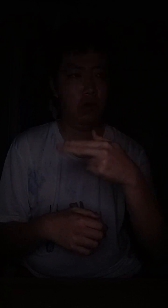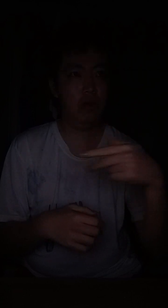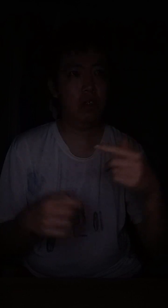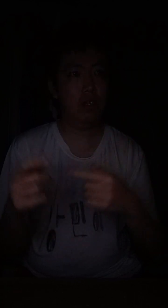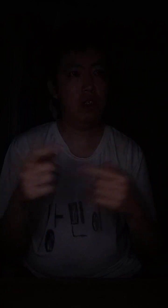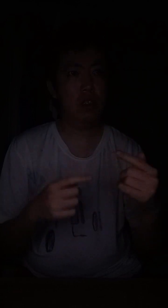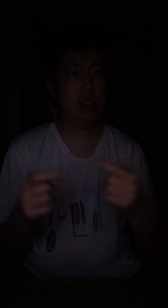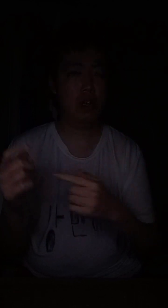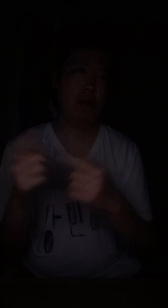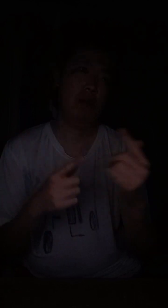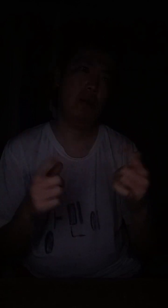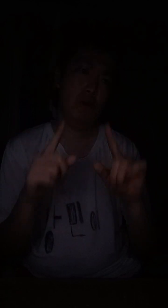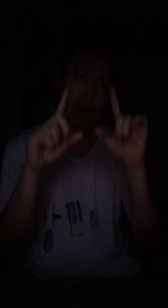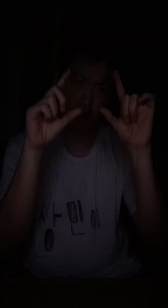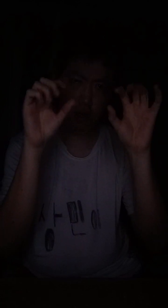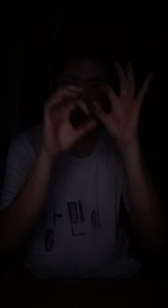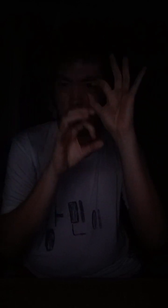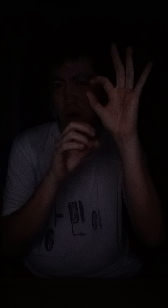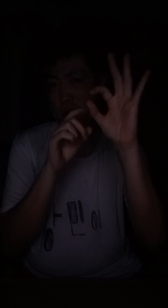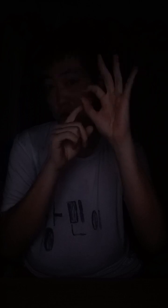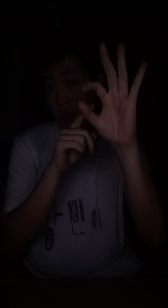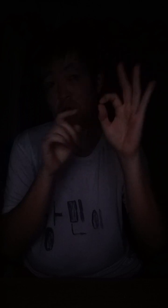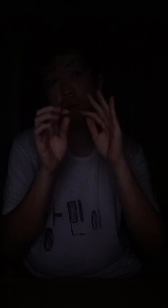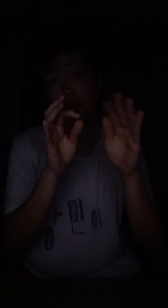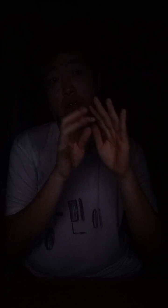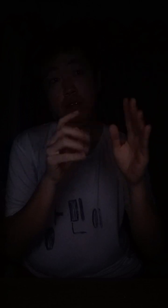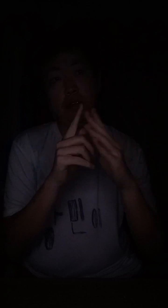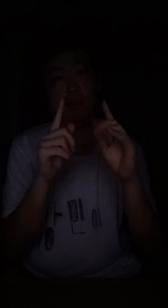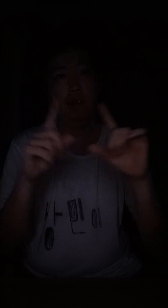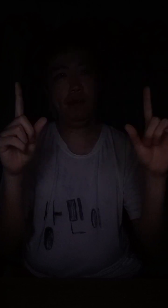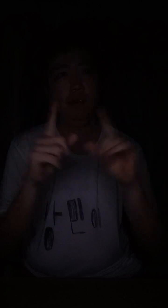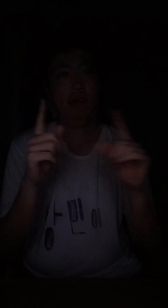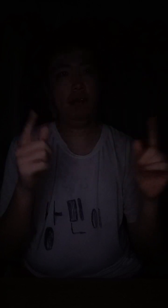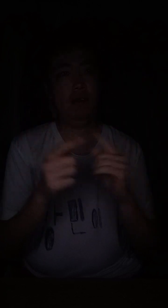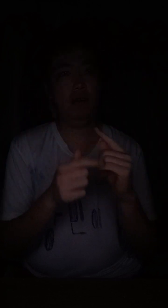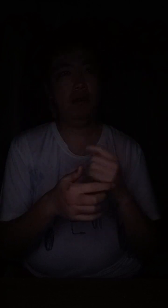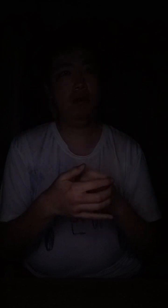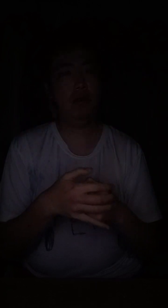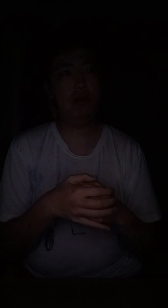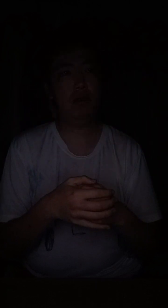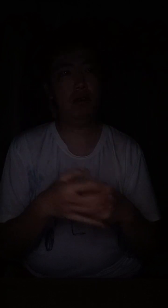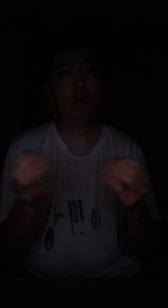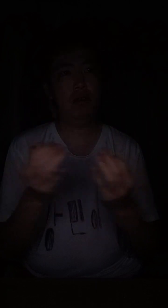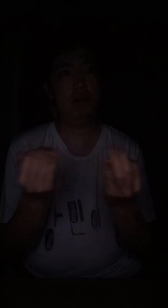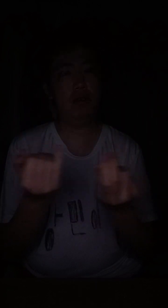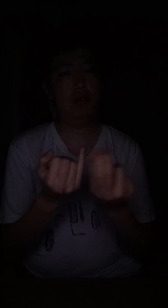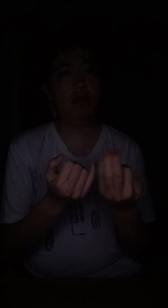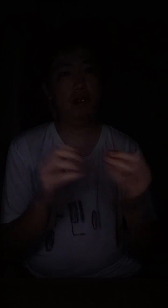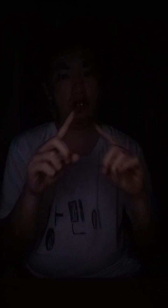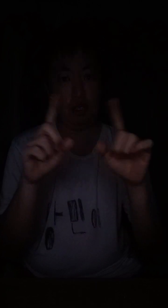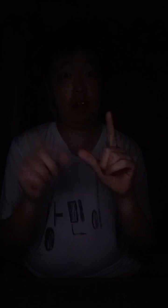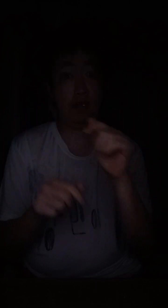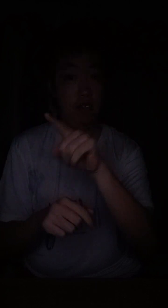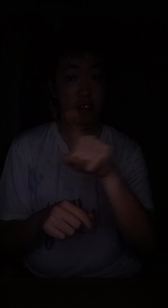건물주에게 몰카 탐지기를 무료 대여하는 지자체도 늘고 있습니다. 모레부터 동사무소마다 탐지기를 한 대씩